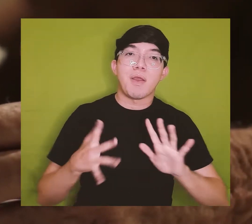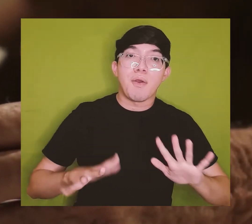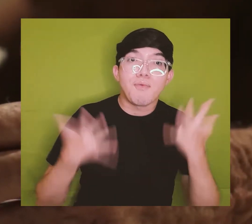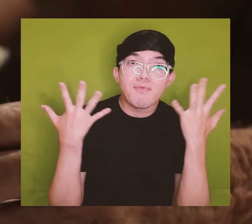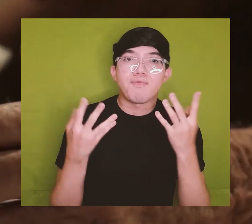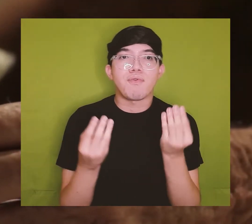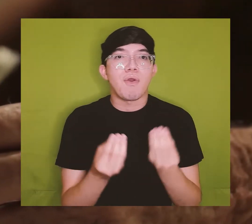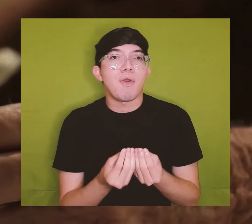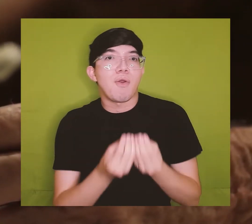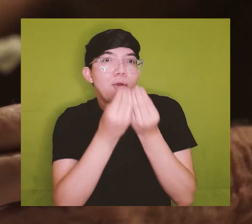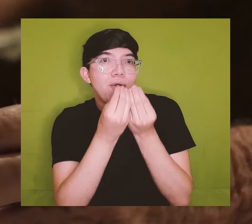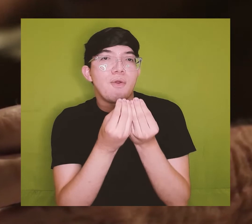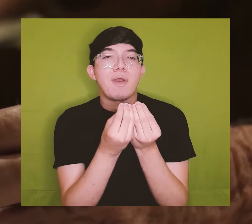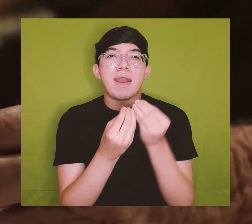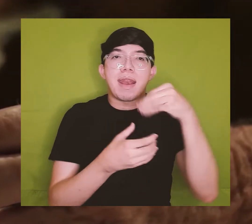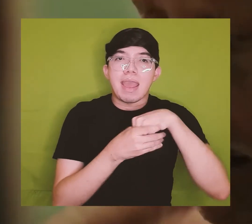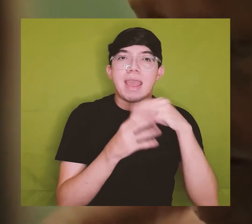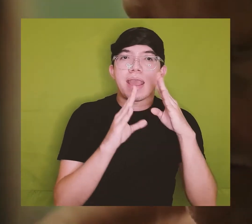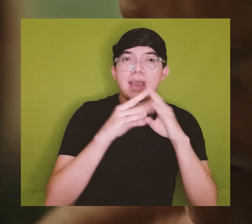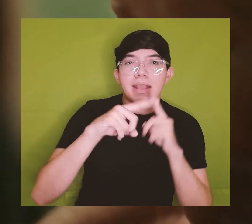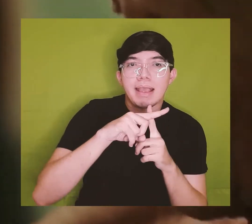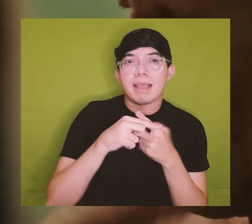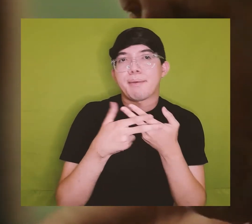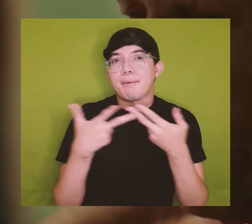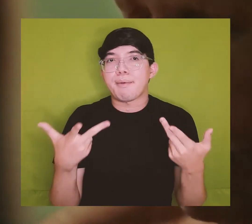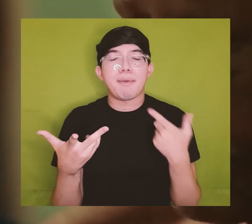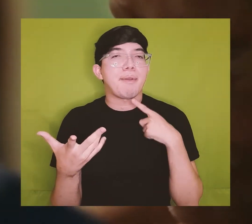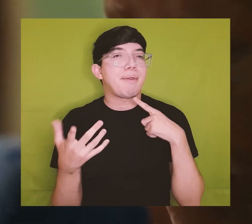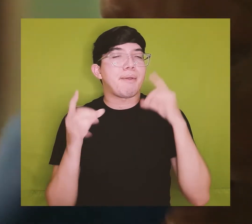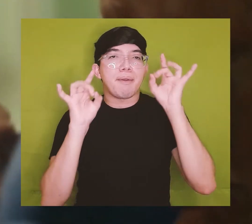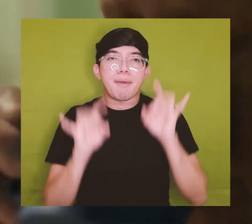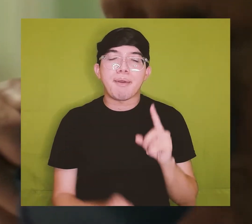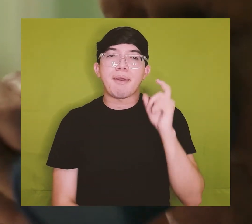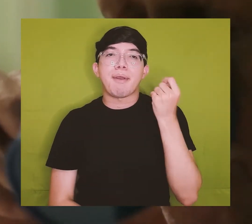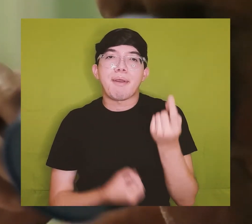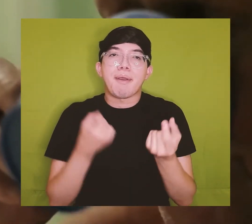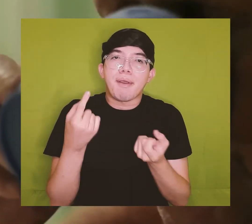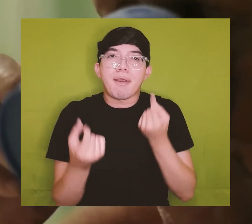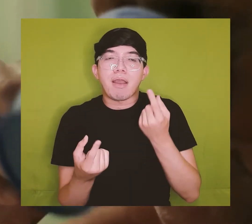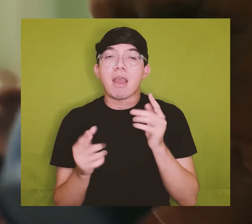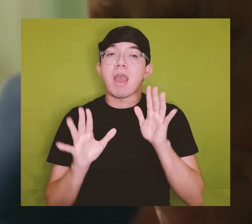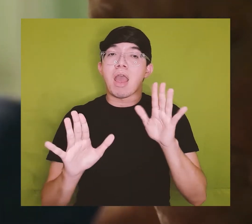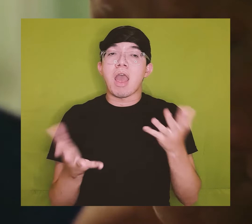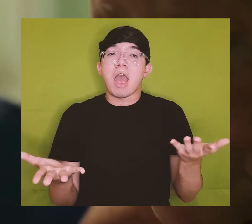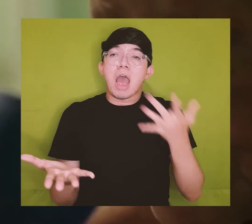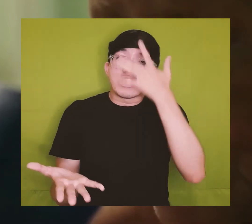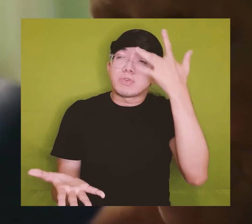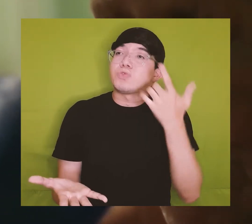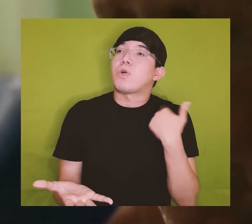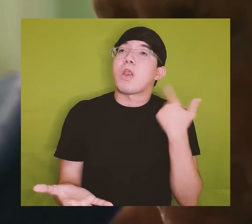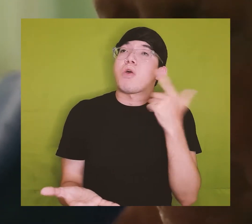Então, assim, acabava que essas pessoas não tinham como relatar suas histórias. E pensando na tecnologia, eu acho que pela primeira